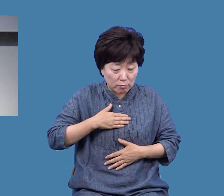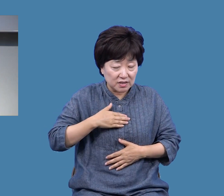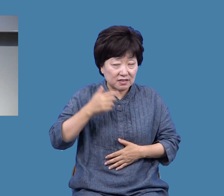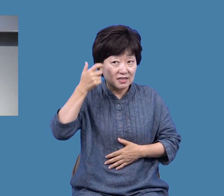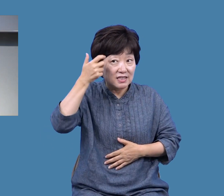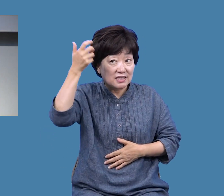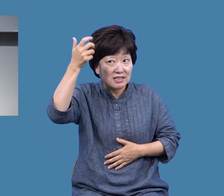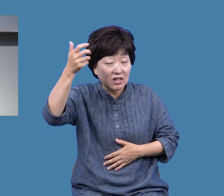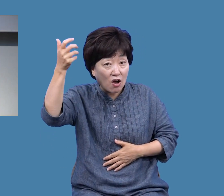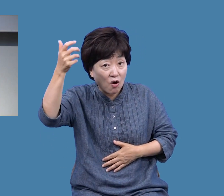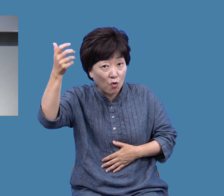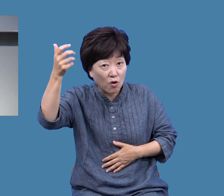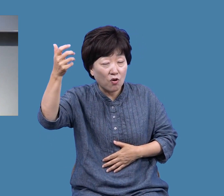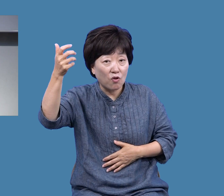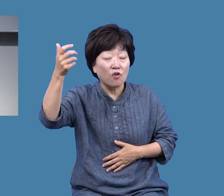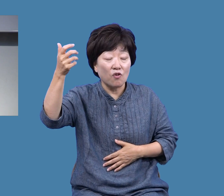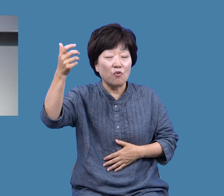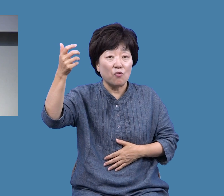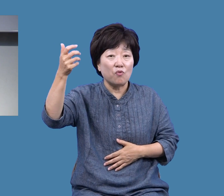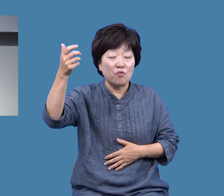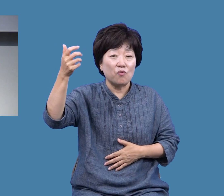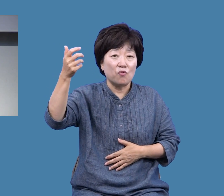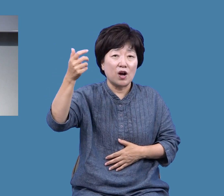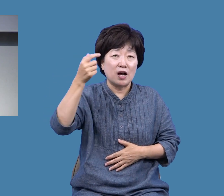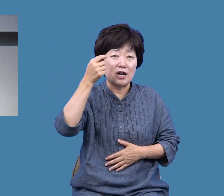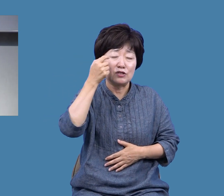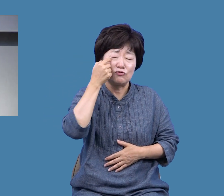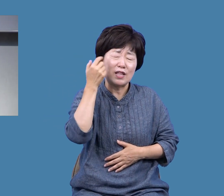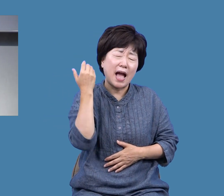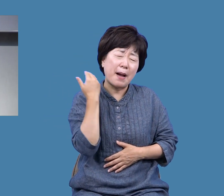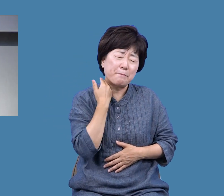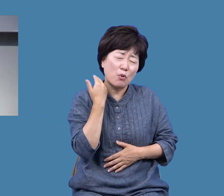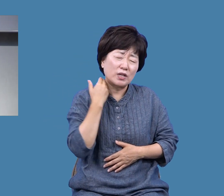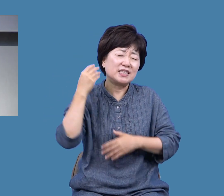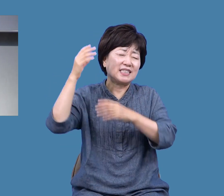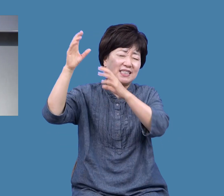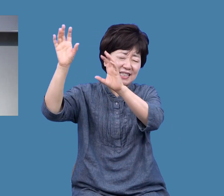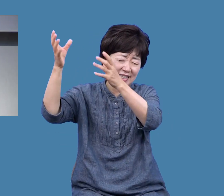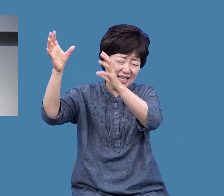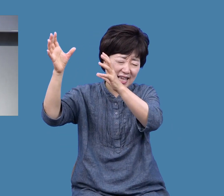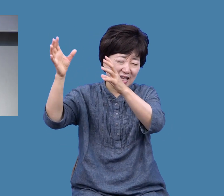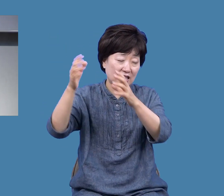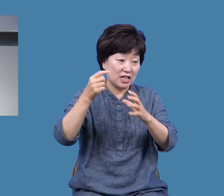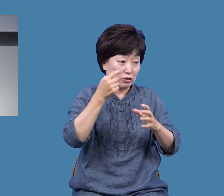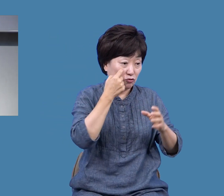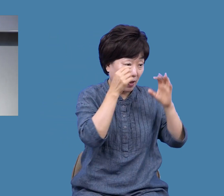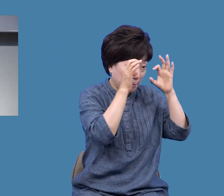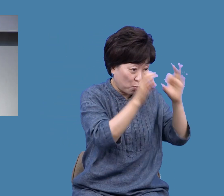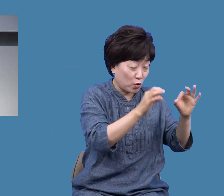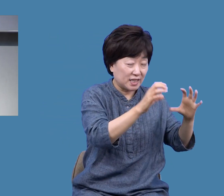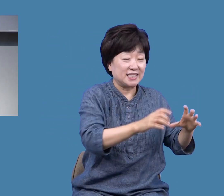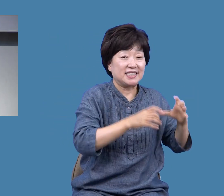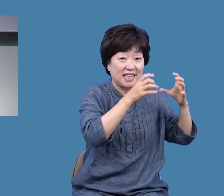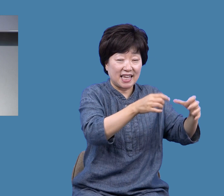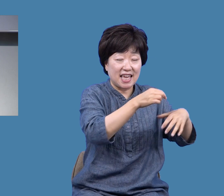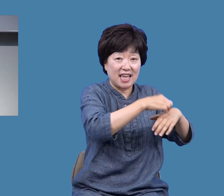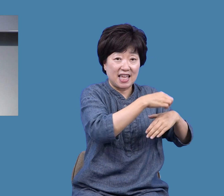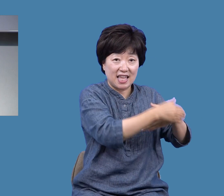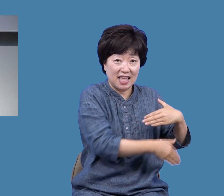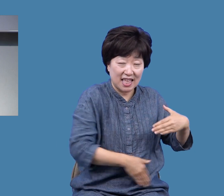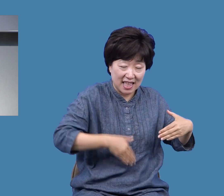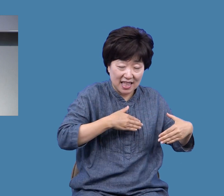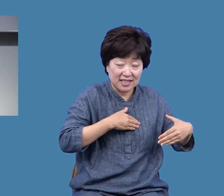않는 세계에 있어요. 보이는 세계에 속한 파트예요. 그래서 영혼 육으로 나누자면 우리 아이가 몸과 혼, 우리의 혼이라고 하는 건